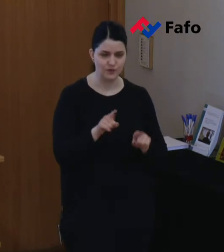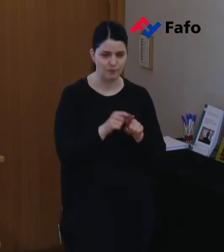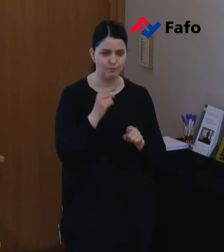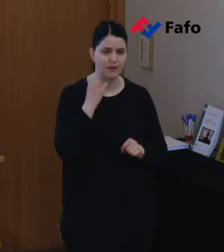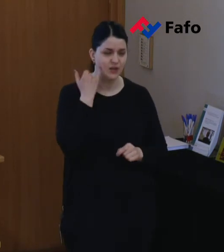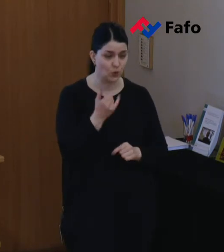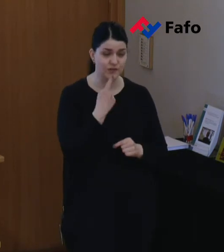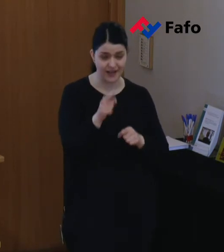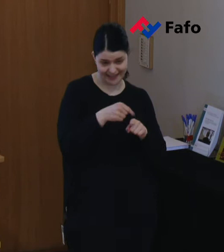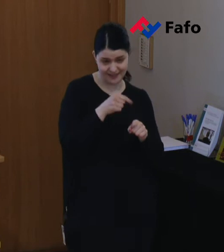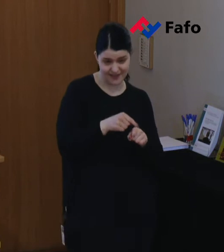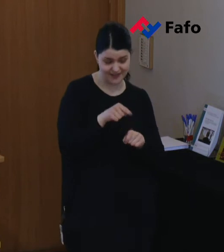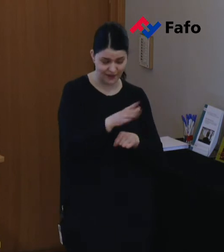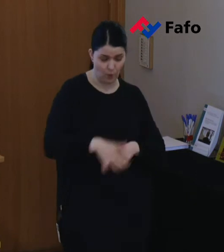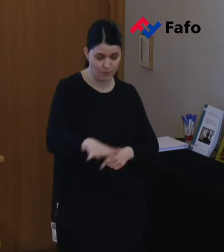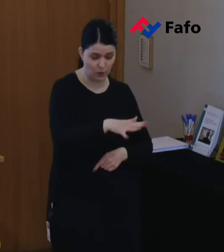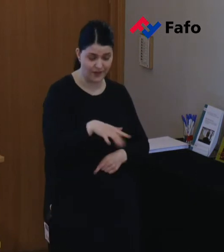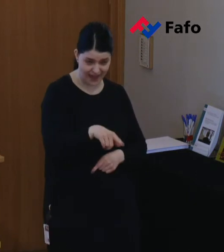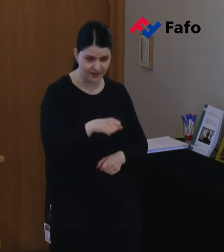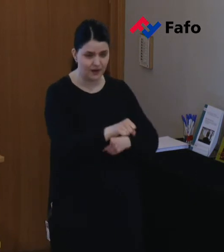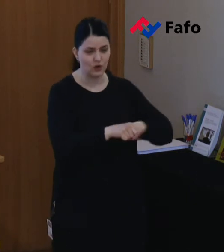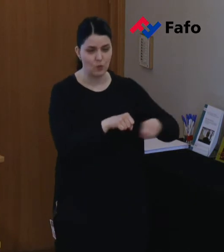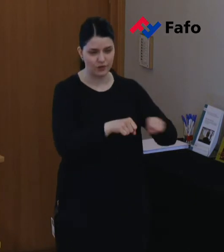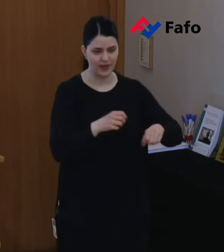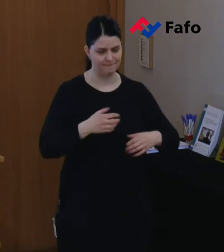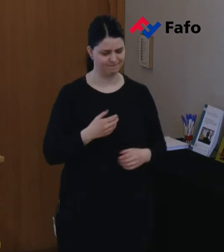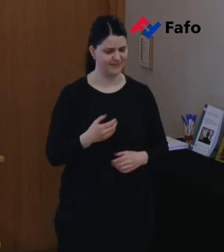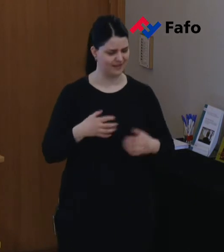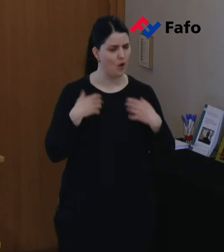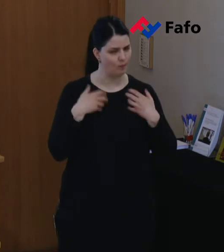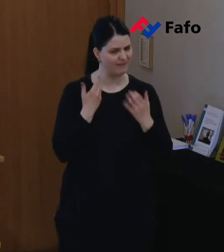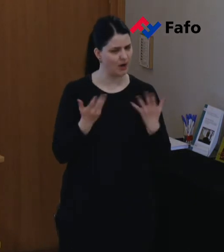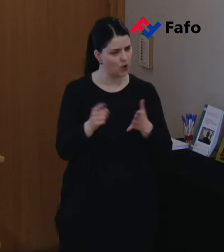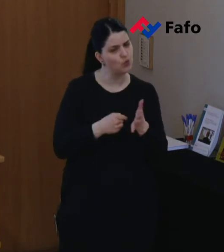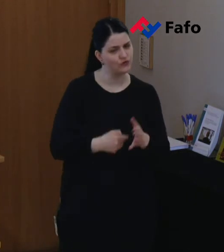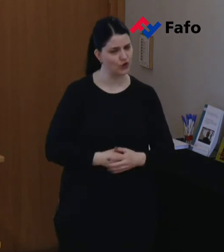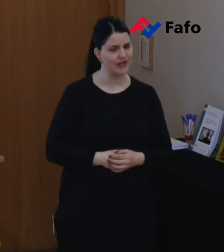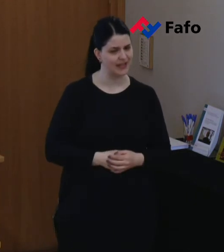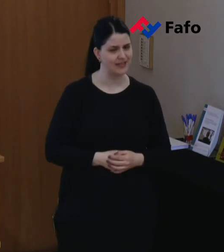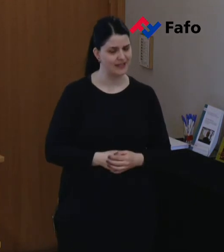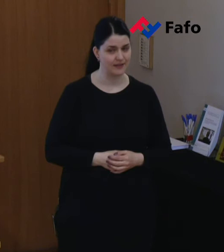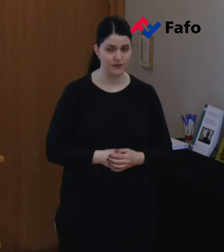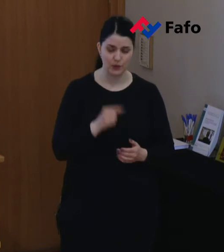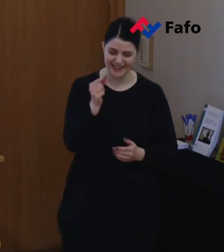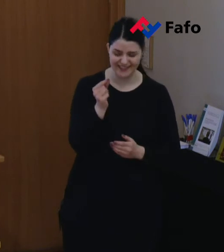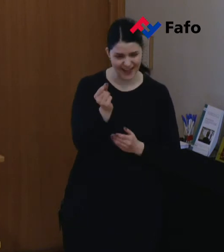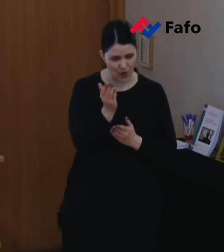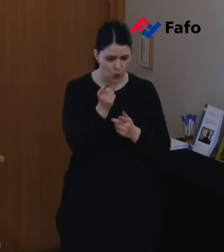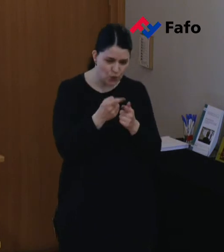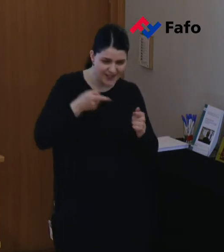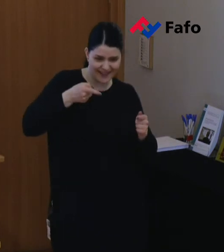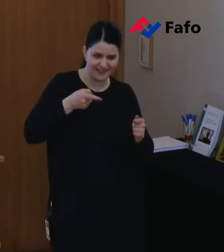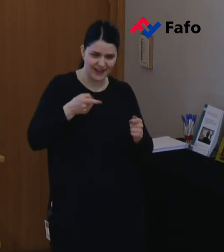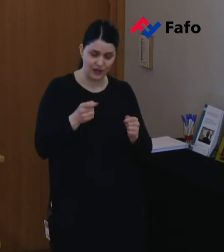sa innledningsvis, at dette et område hvor kommunene opplever mange utfordringer. Og et lite utsnitt av på en måte